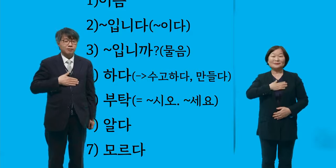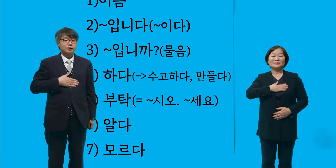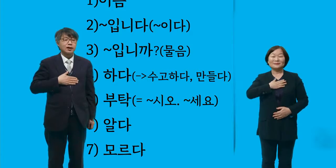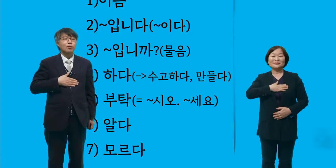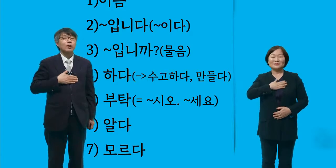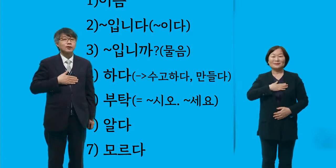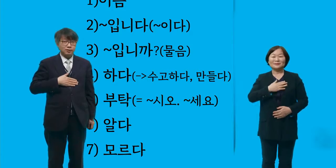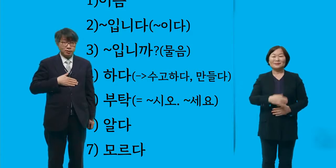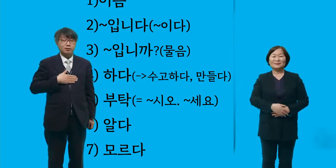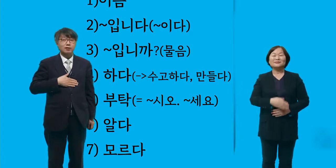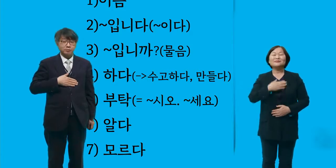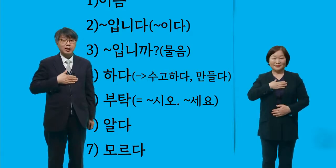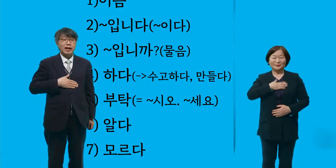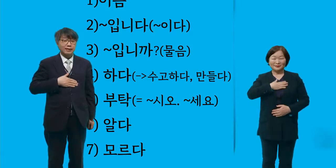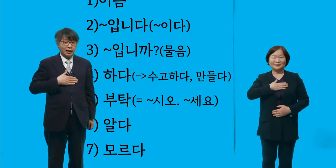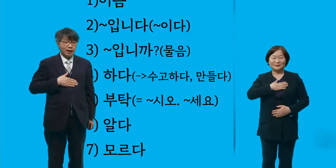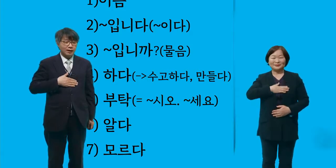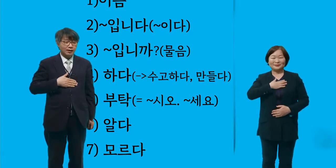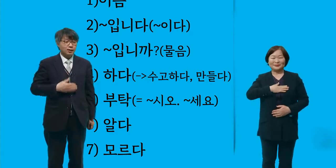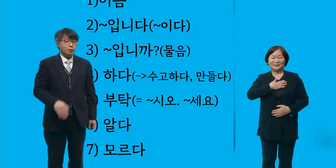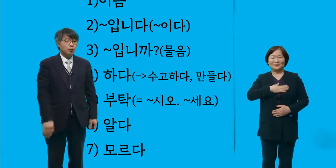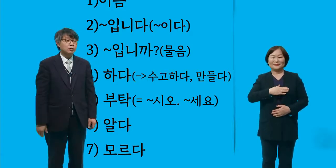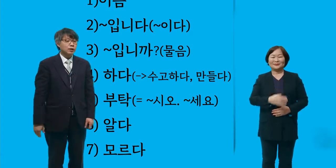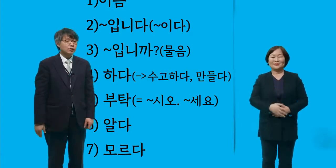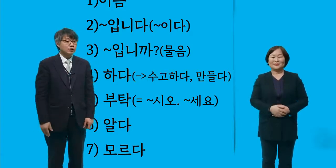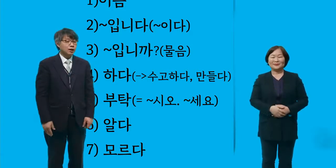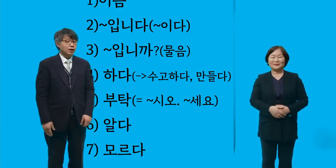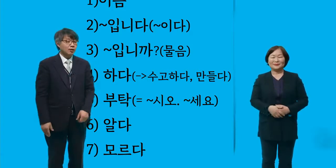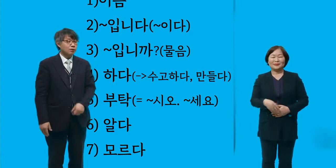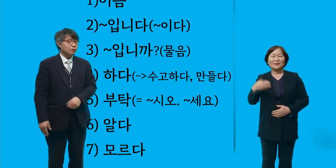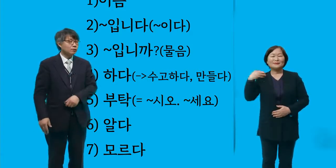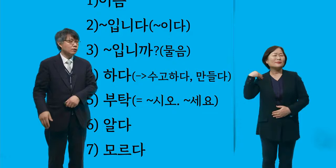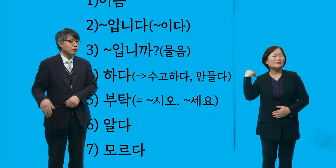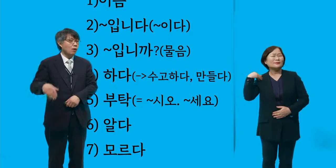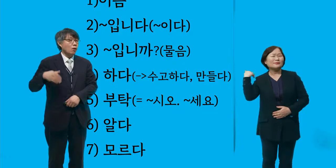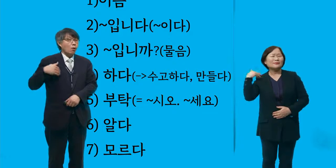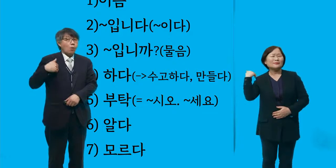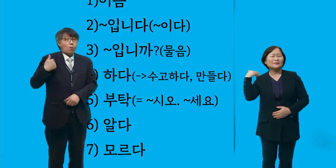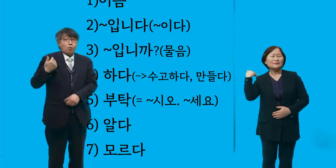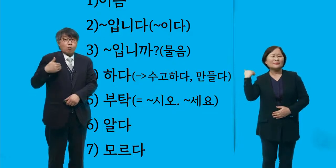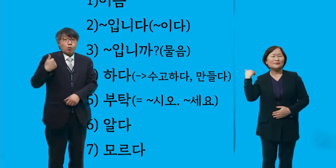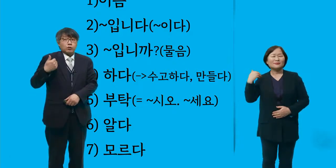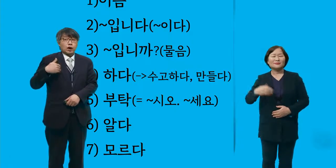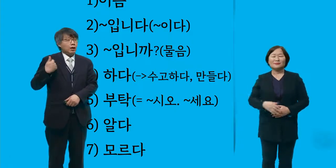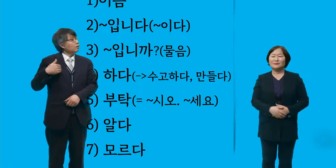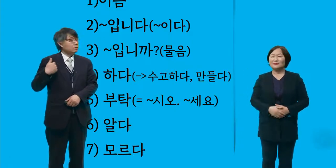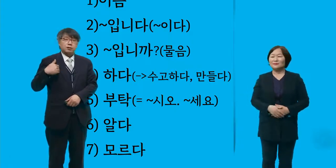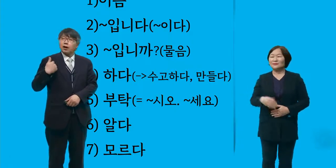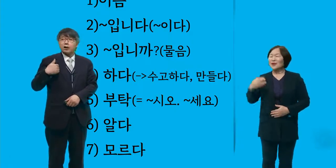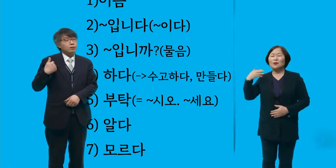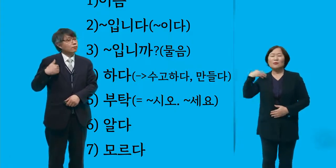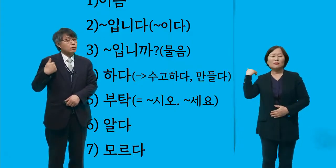자, 고개를 끄덕끄덕 안다. 모른다는 어떻게 할까요? 모른다. 자, 모른다.